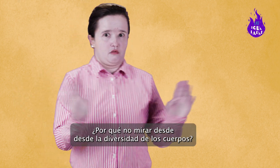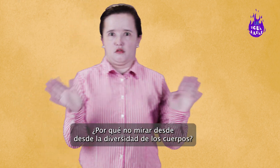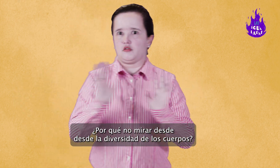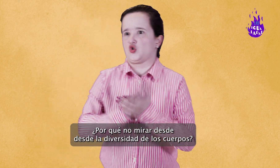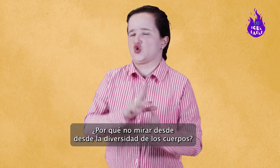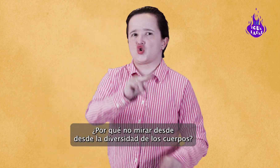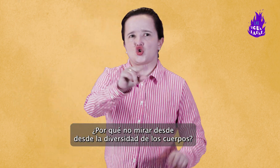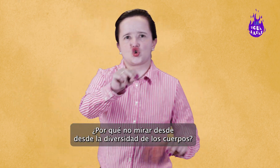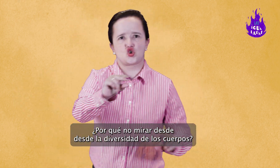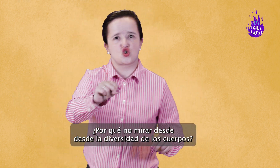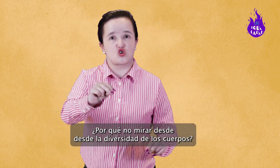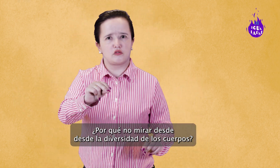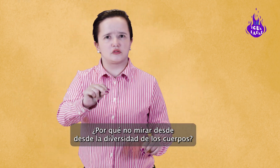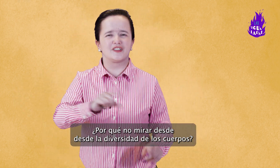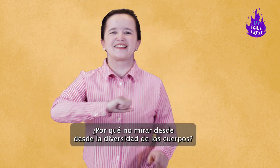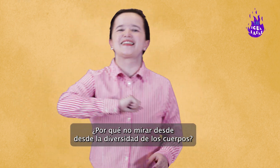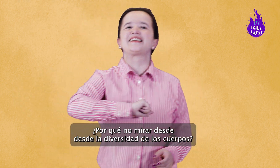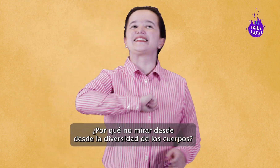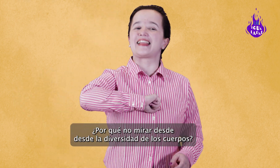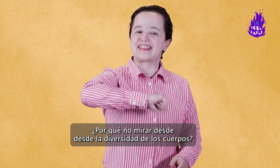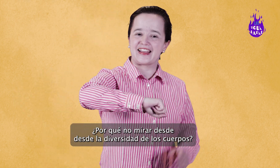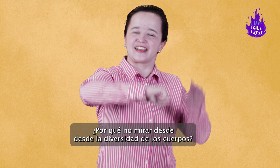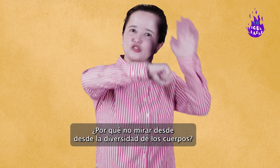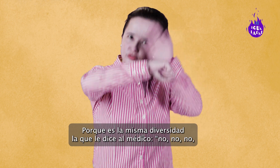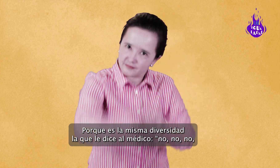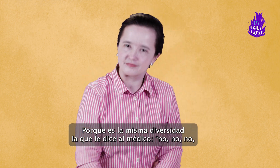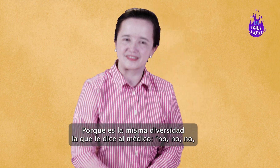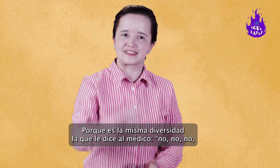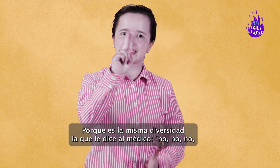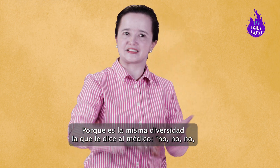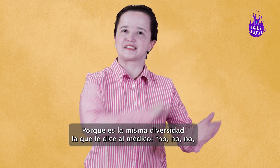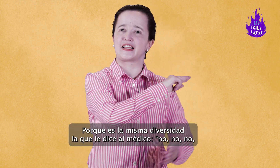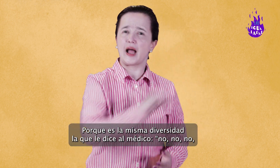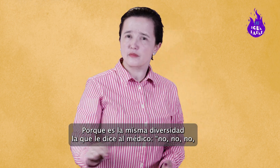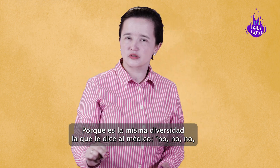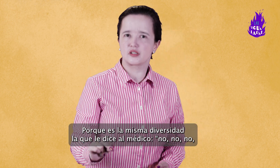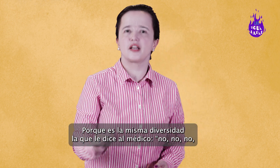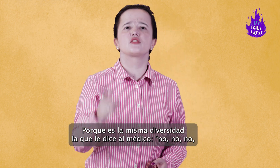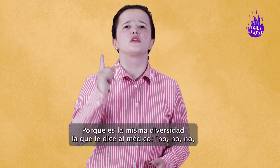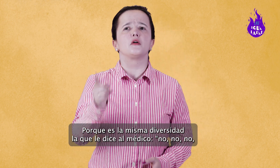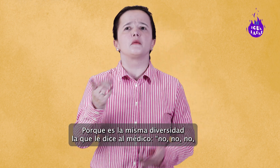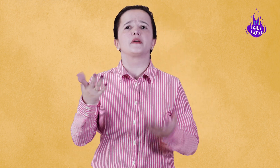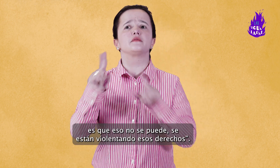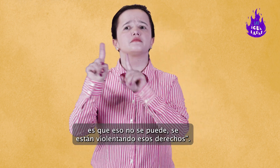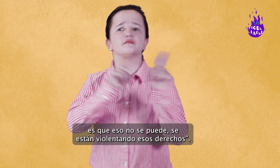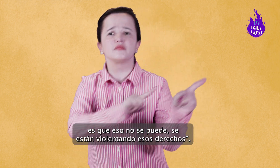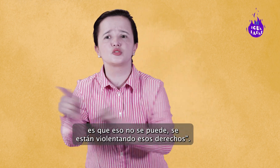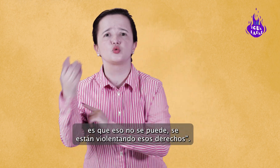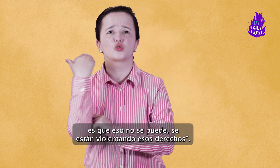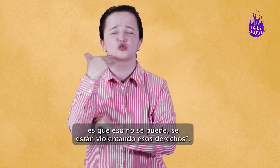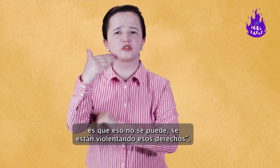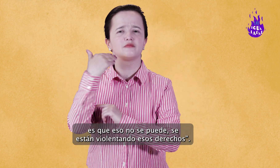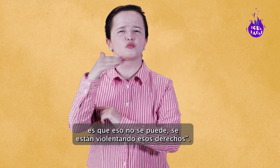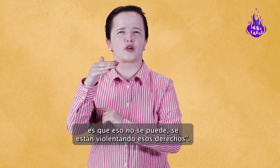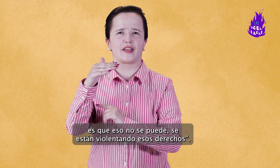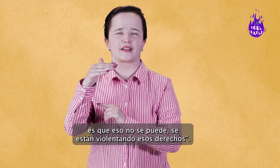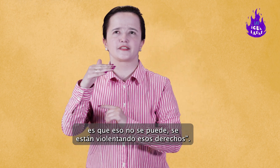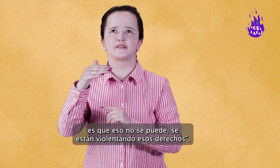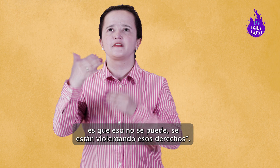no mirar desde la diversidad de los cuerpos? Porque esa misma diversidad es la que le dice al médico, no, no, no, es que eso no se puede, se están violentando esos